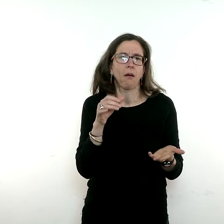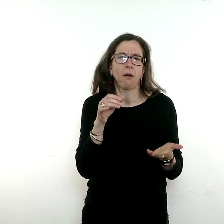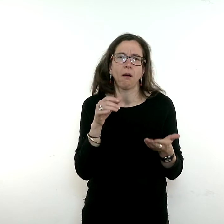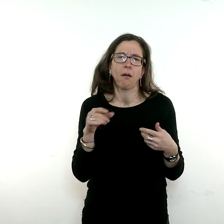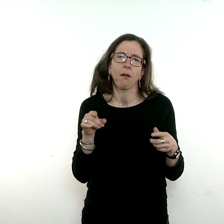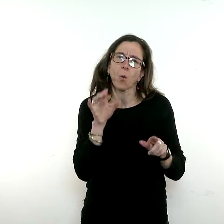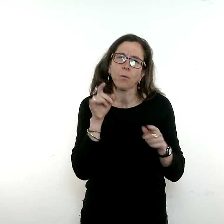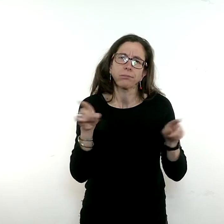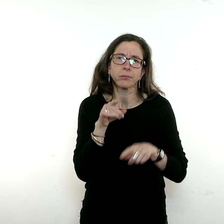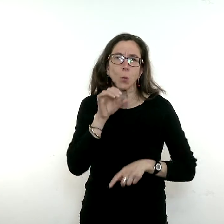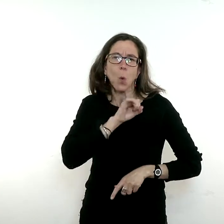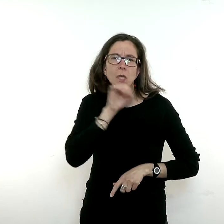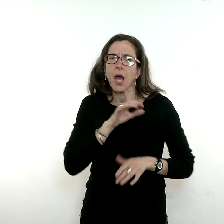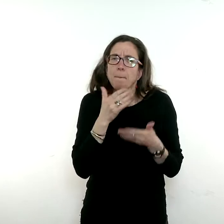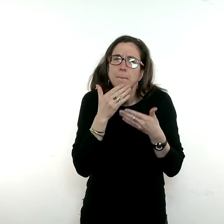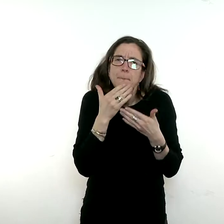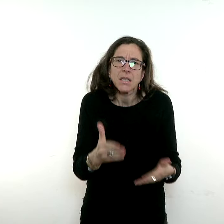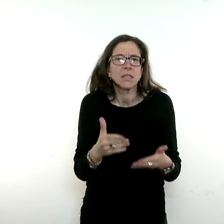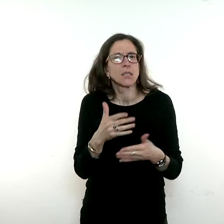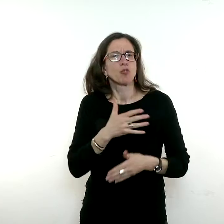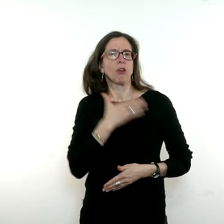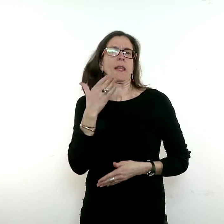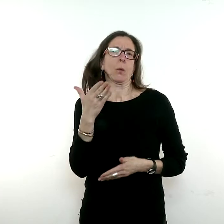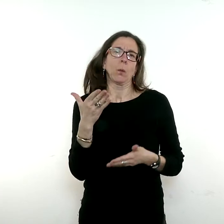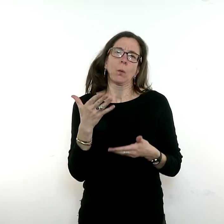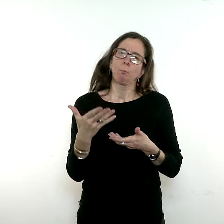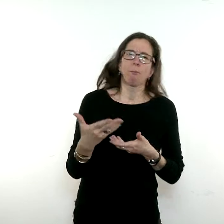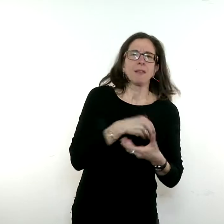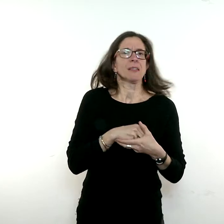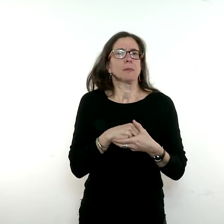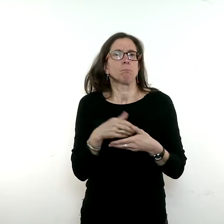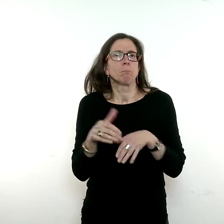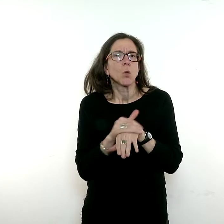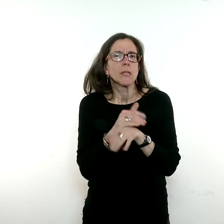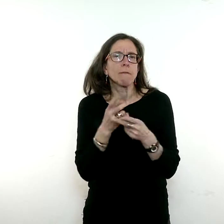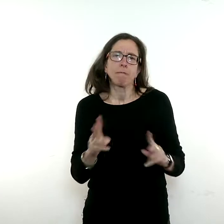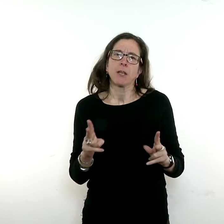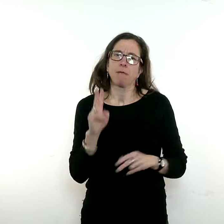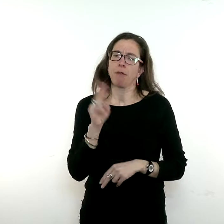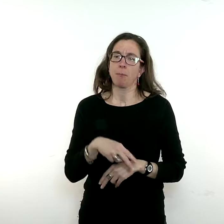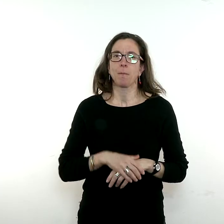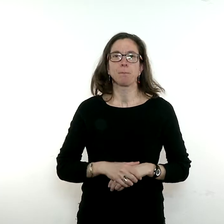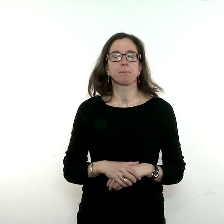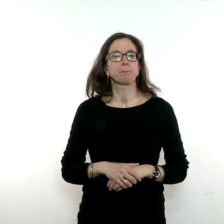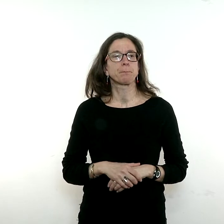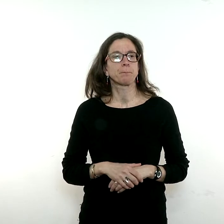sa participation très généreuse à la politique de la ville, la politique culturelle de la ville.